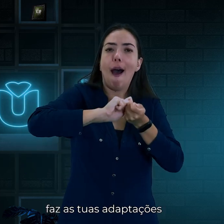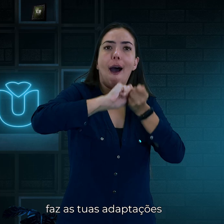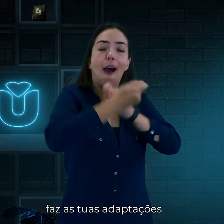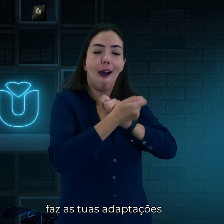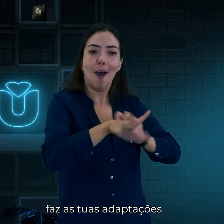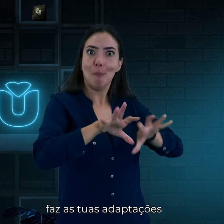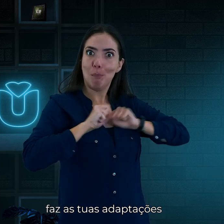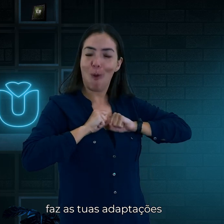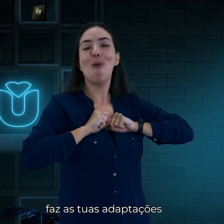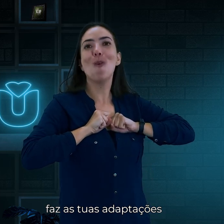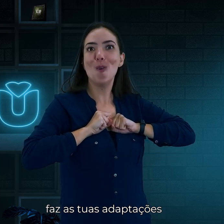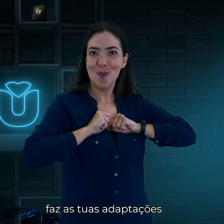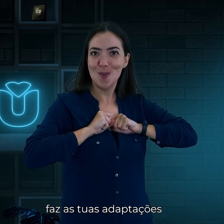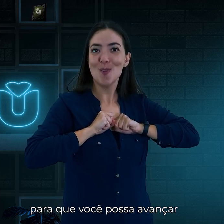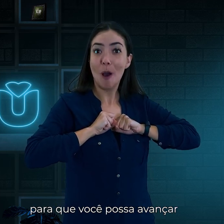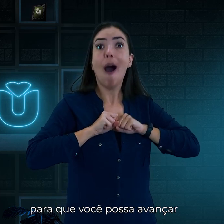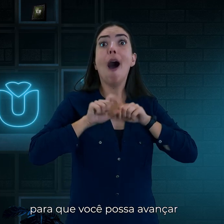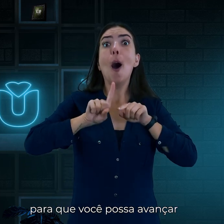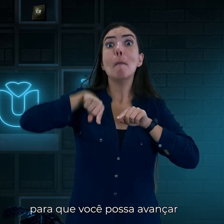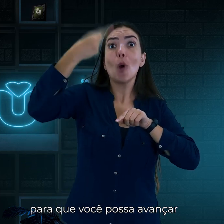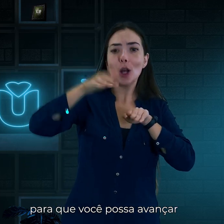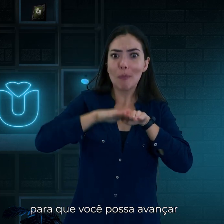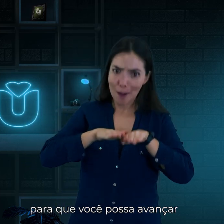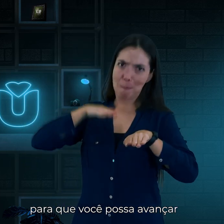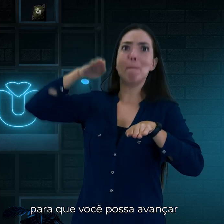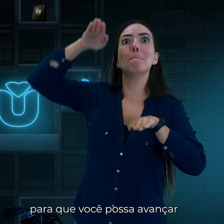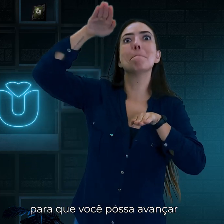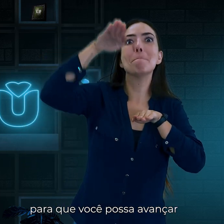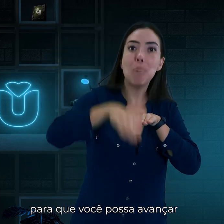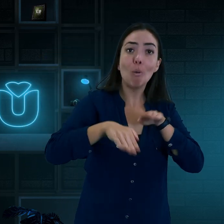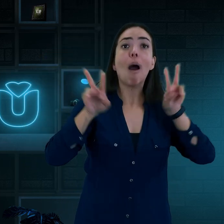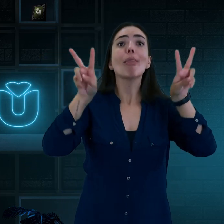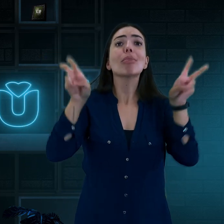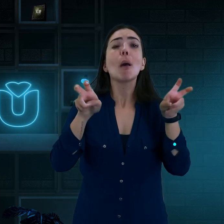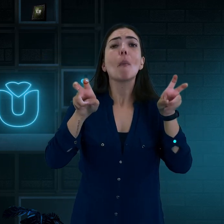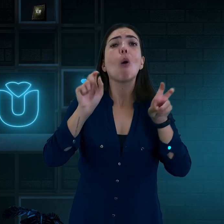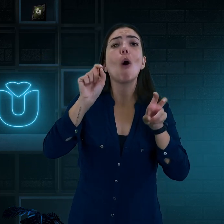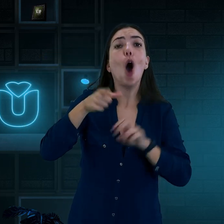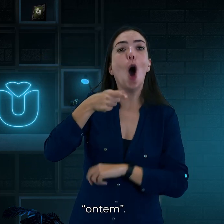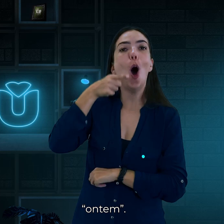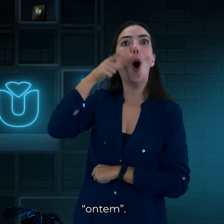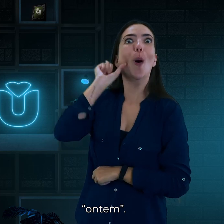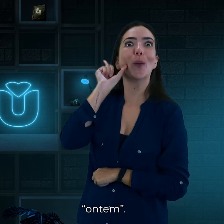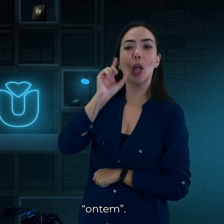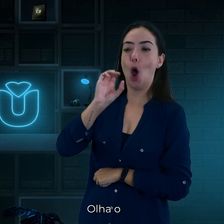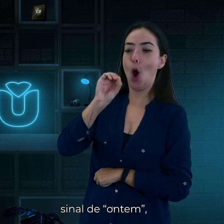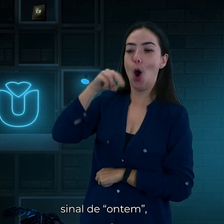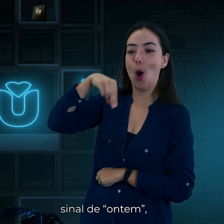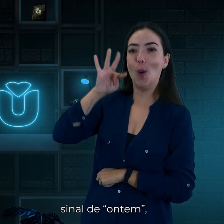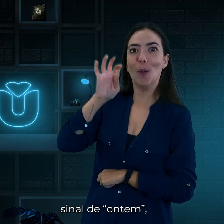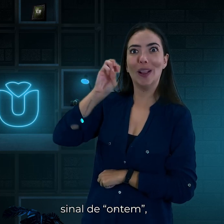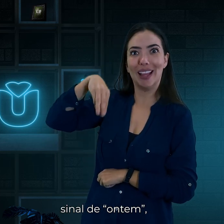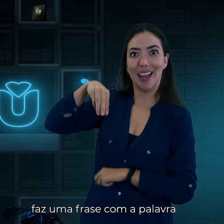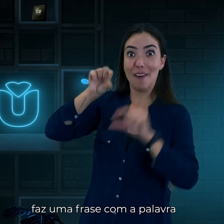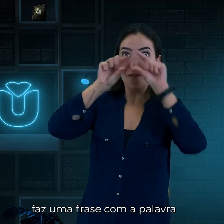as suas adaptações para que você possa avançar. Ontem, olha o sinal de ontem. Faz